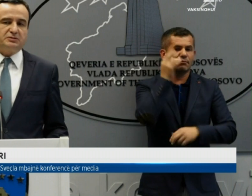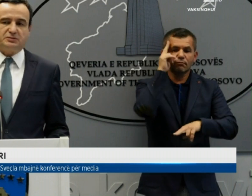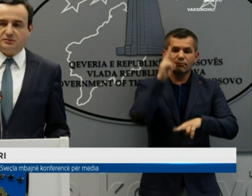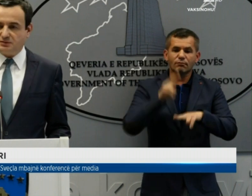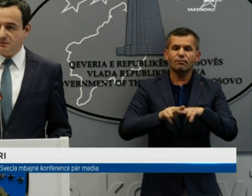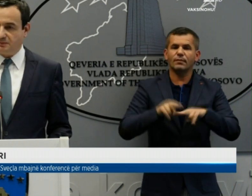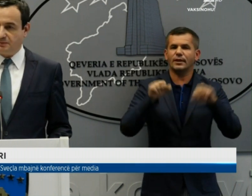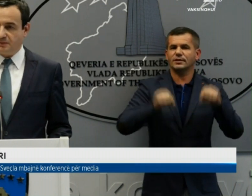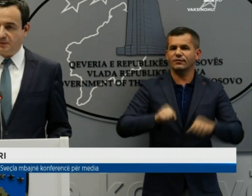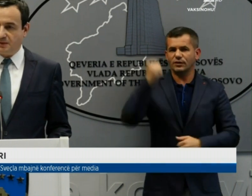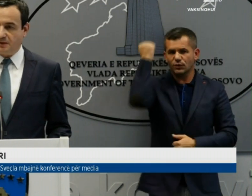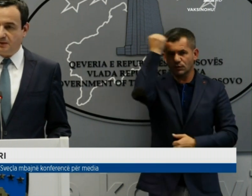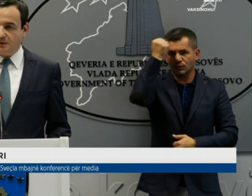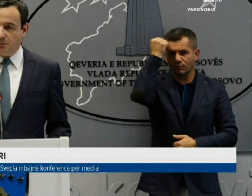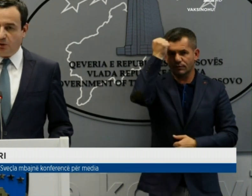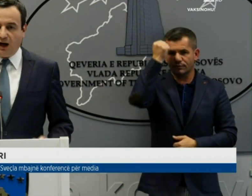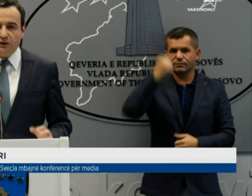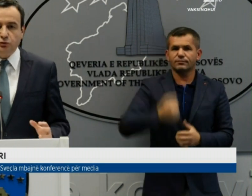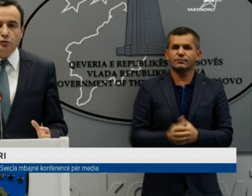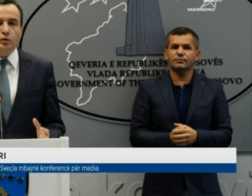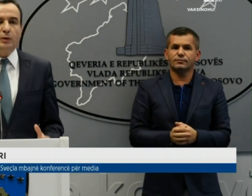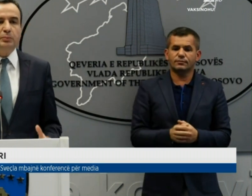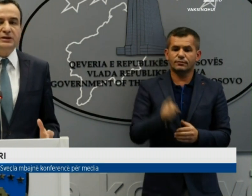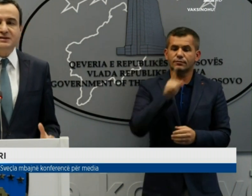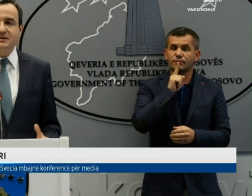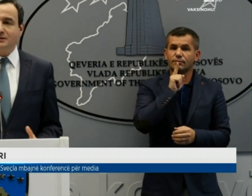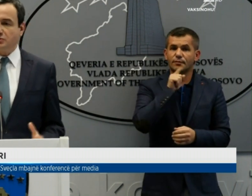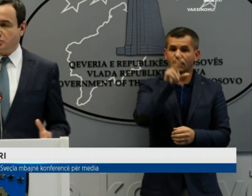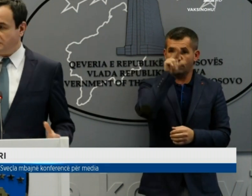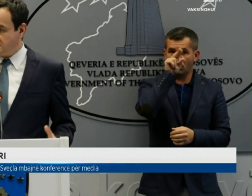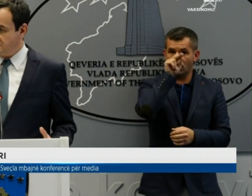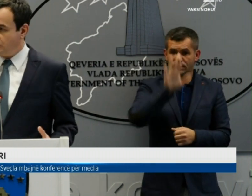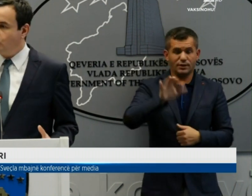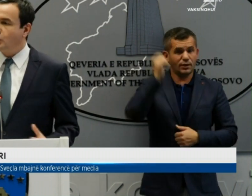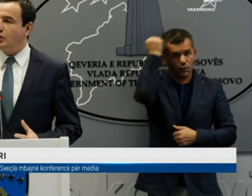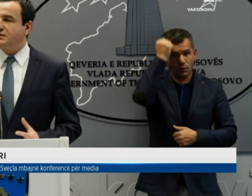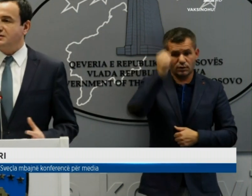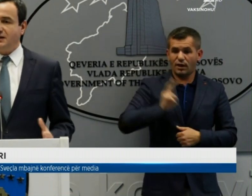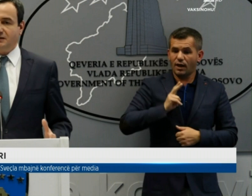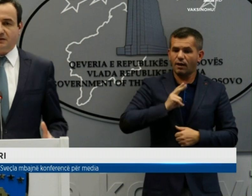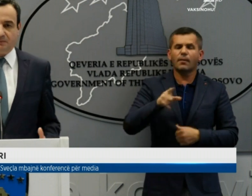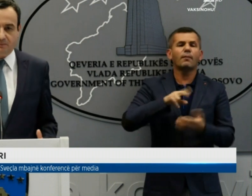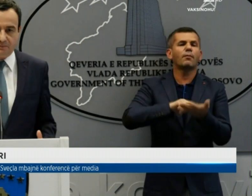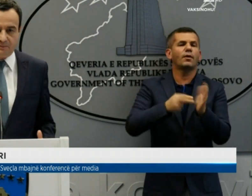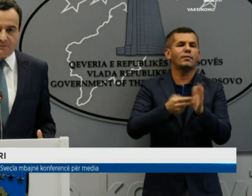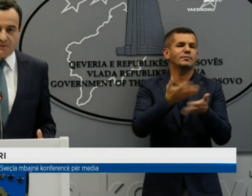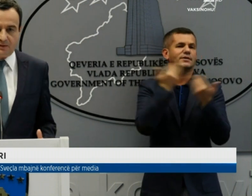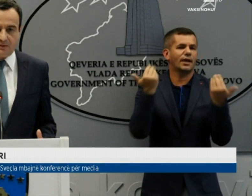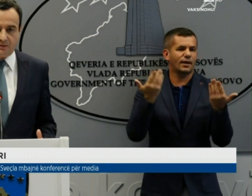Kosovës. Pra aty ku ka polici të Kosovës, nuk ka incident.